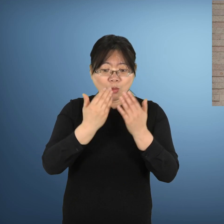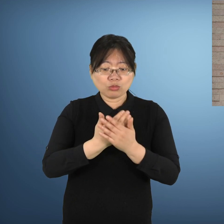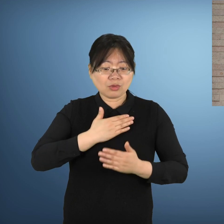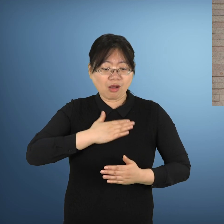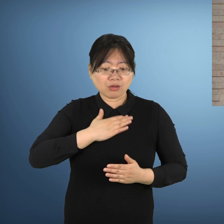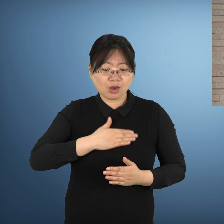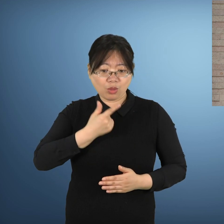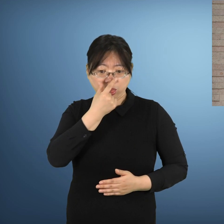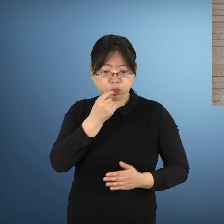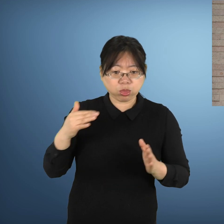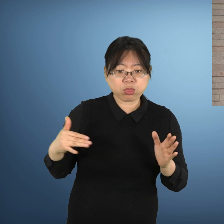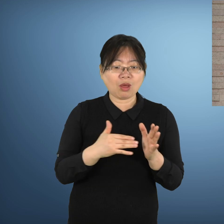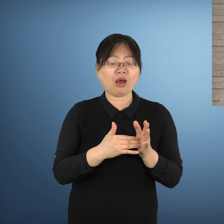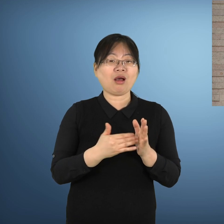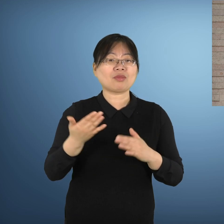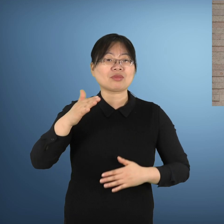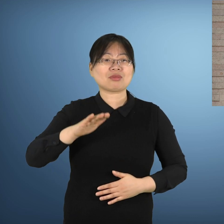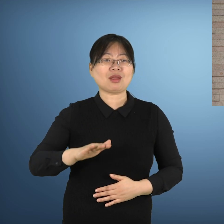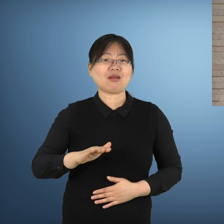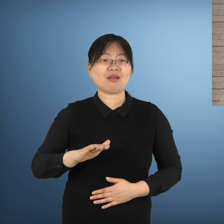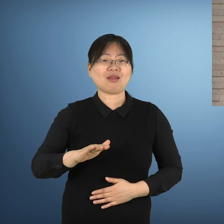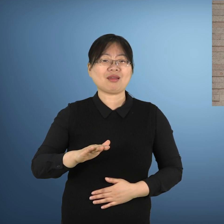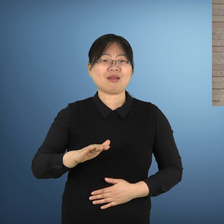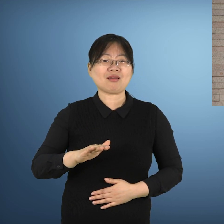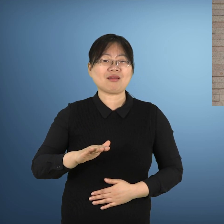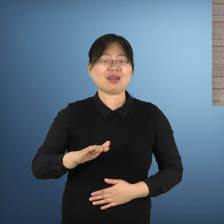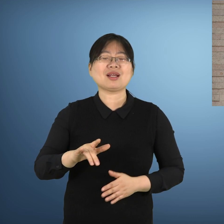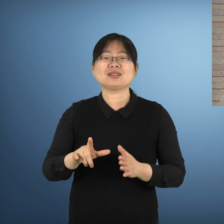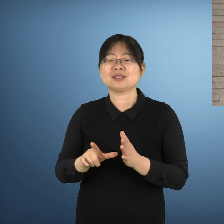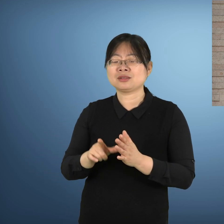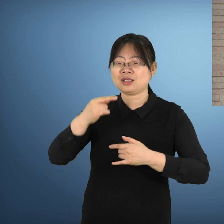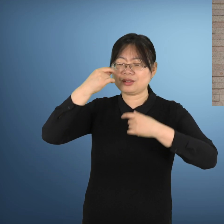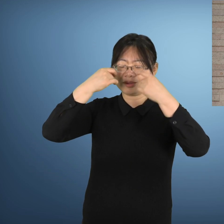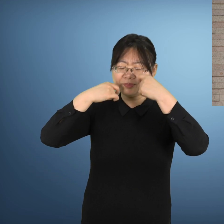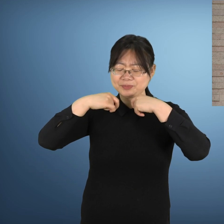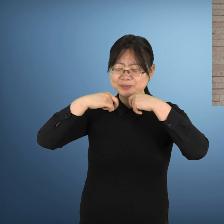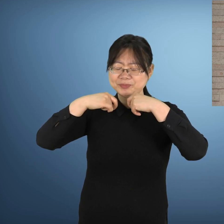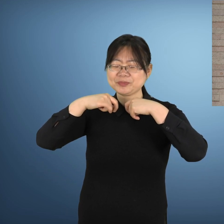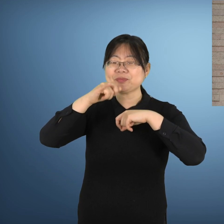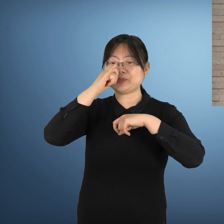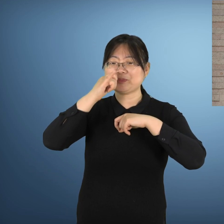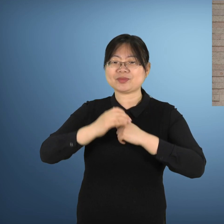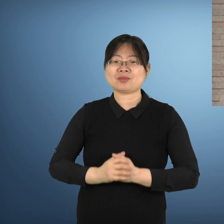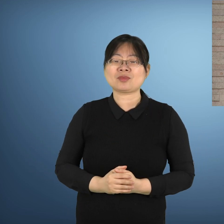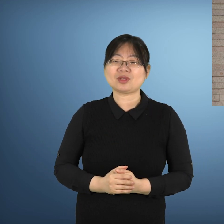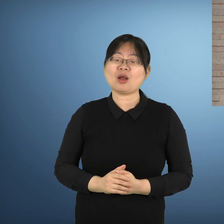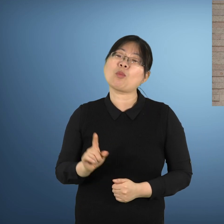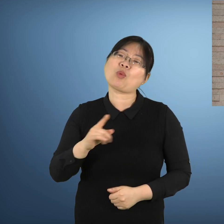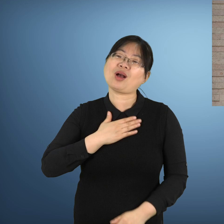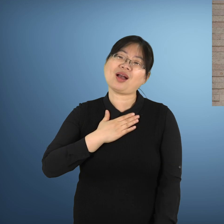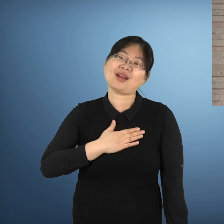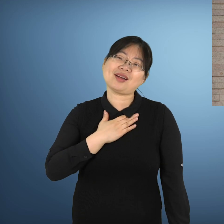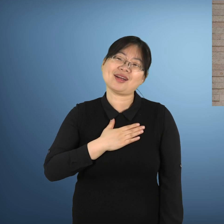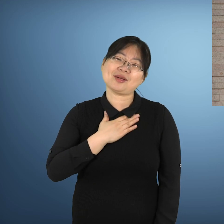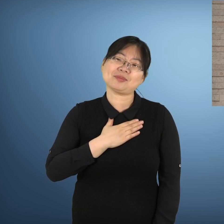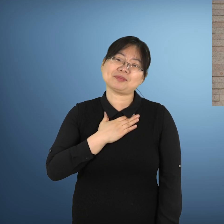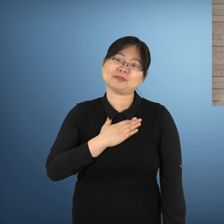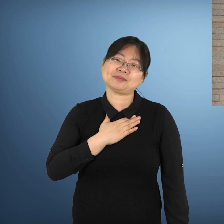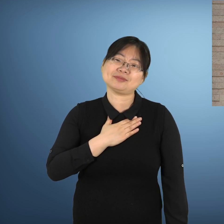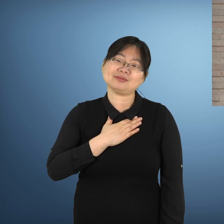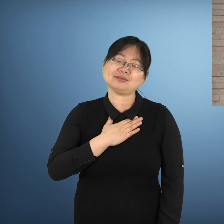아시오매. 여기 눈물이 나는 거예요. 뭘 하실까요, 주님이?